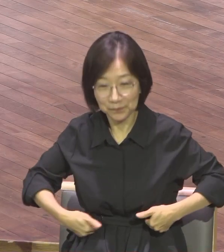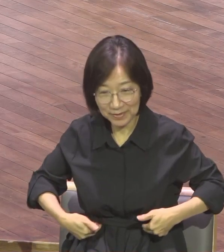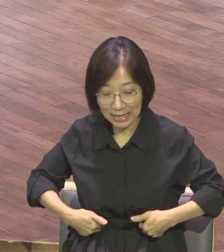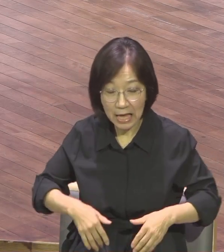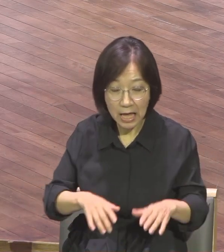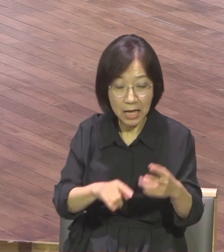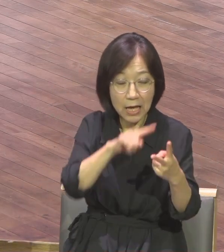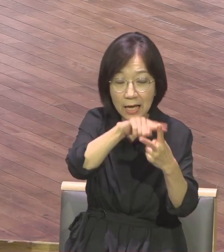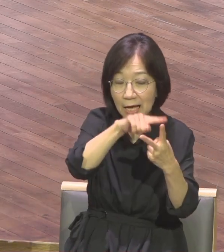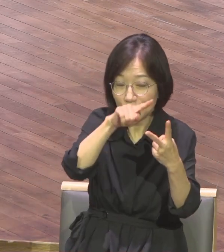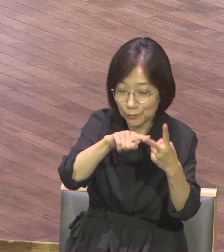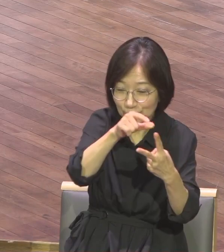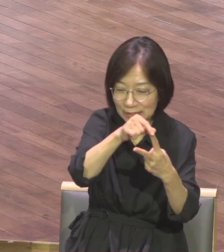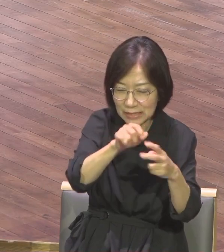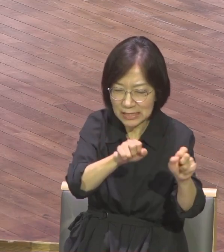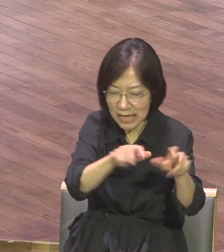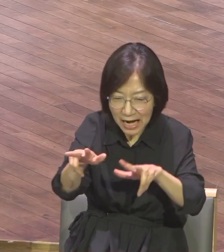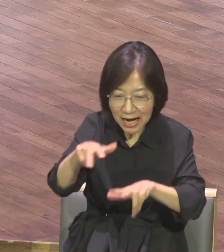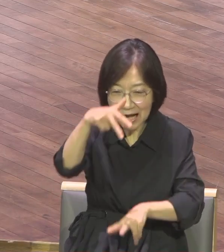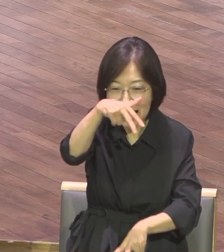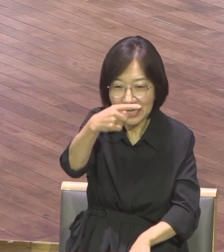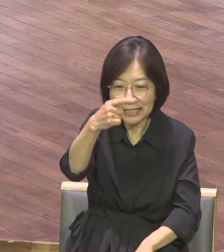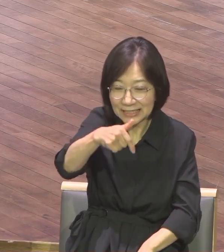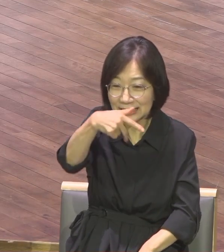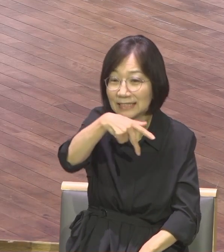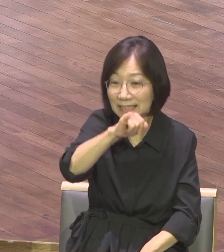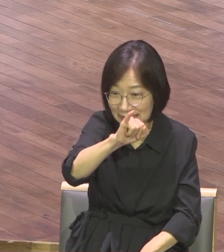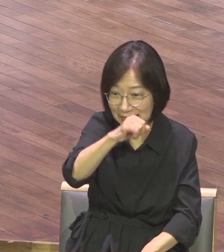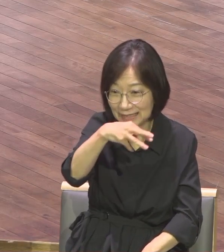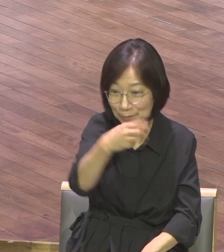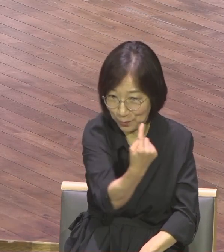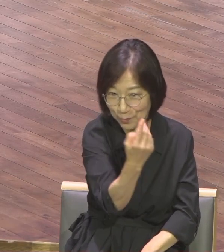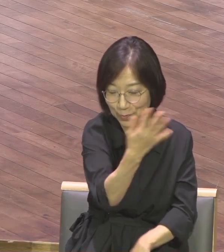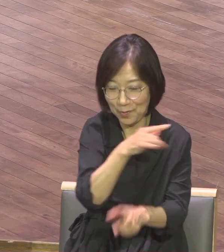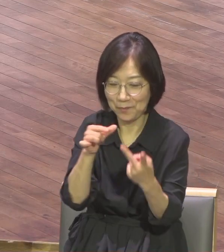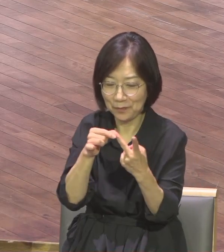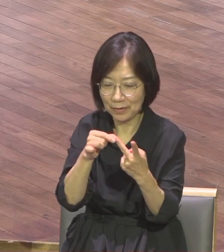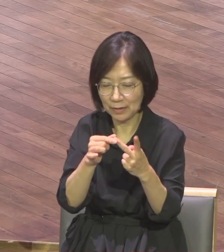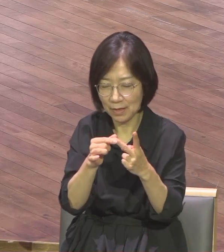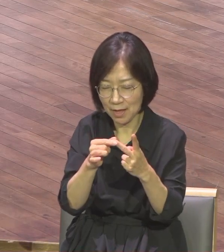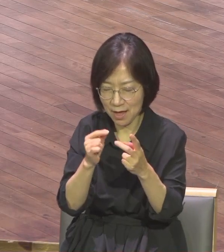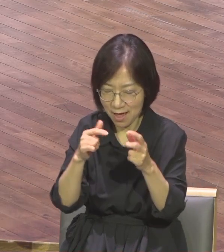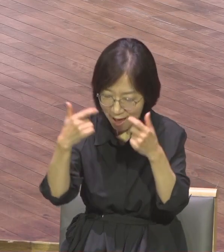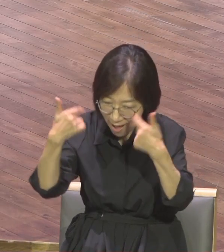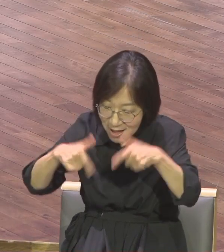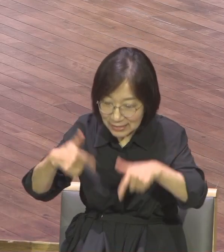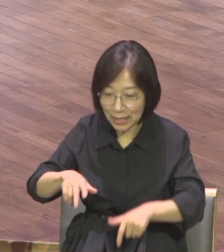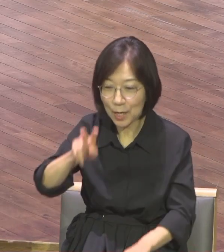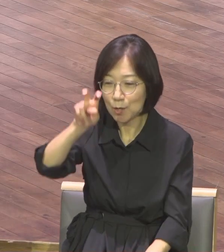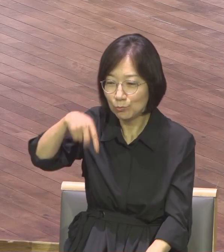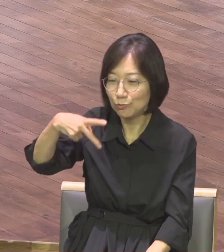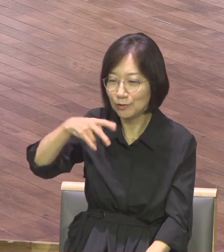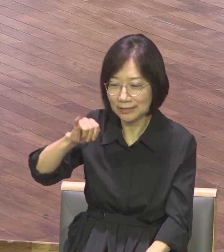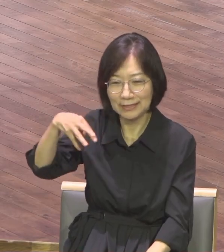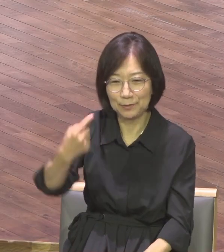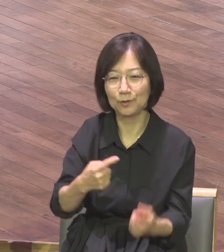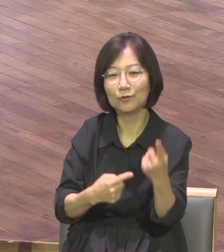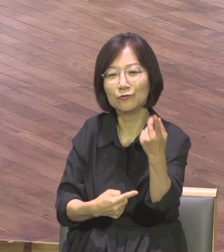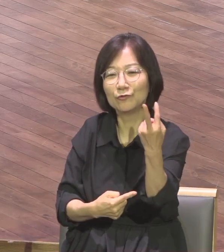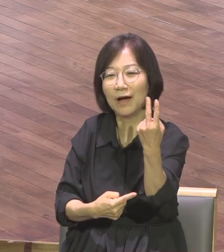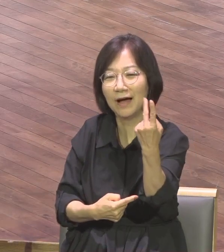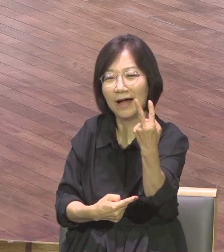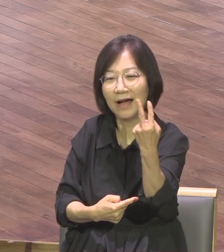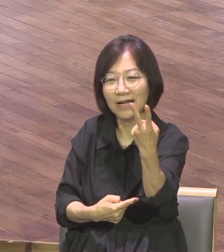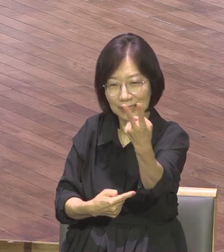무시로 하나님의 언약 붙잡은 24의 삶이 되어야 된다. 24의 이 삶의 이